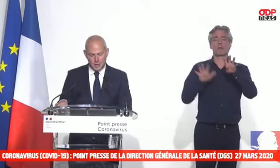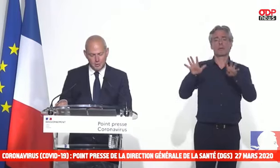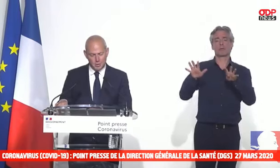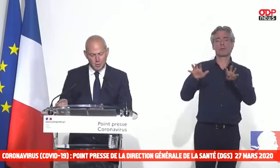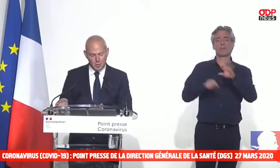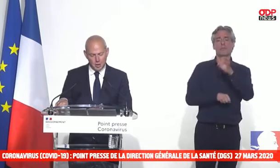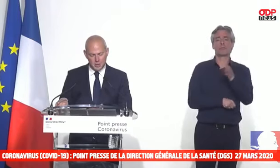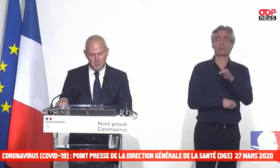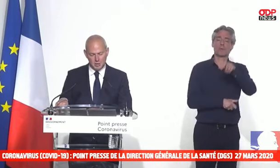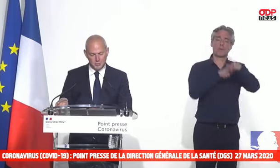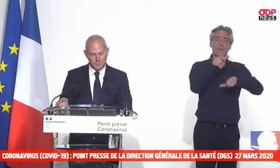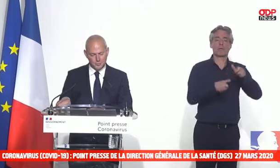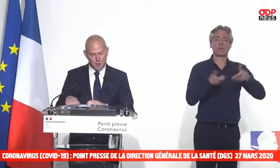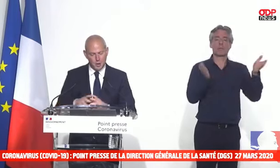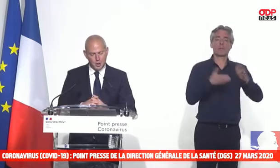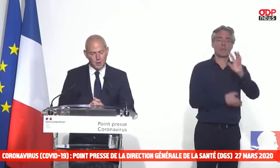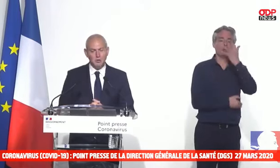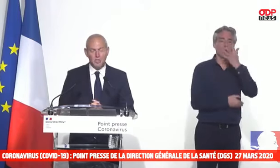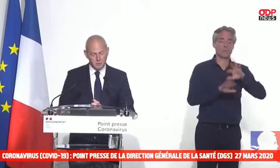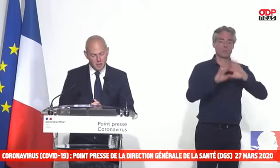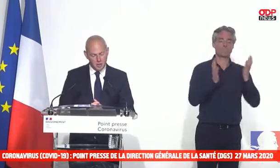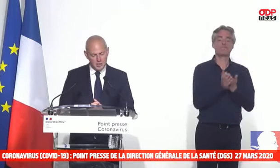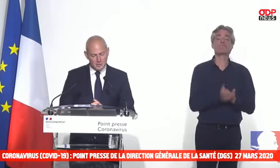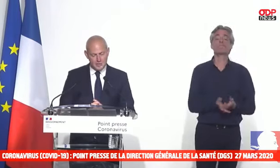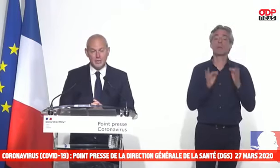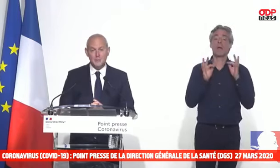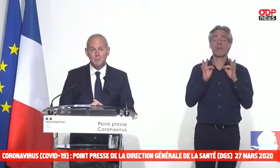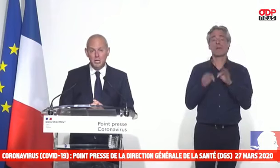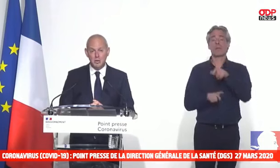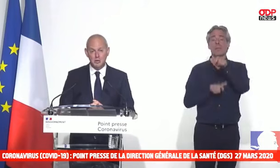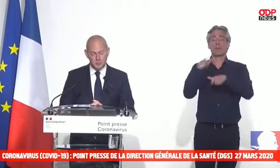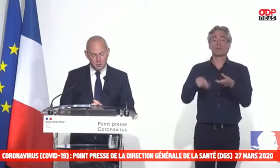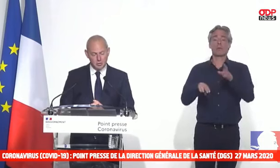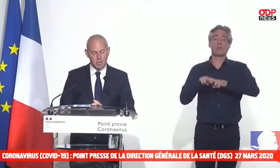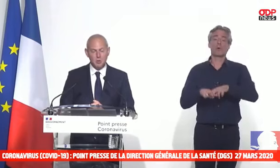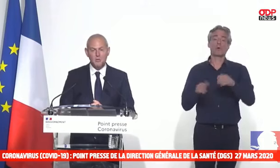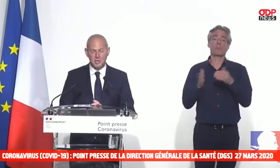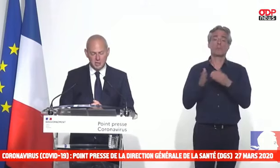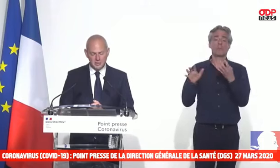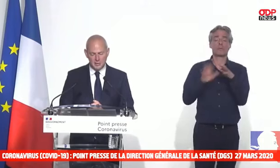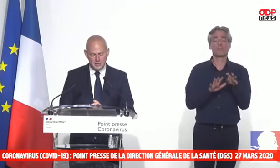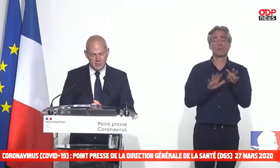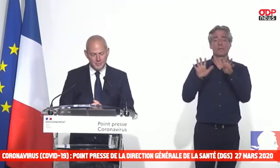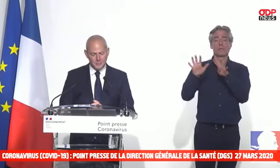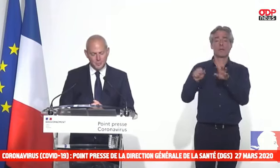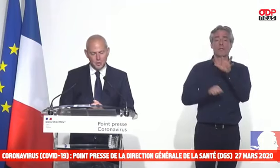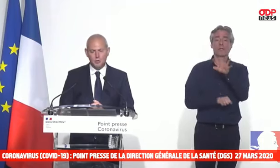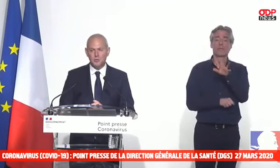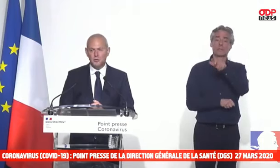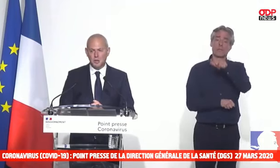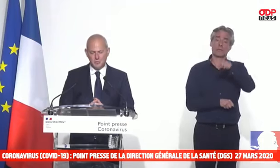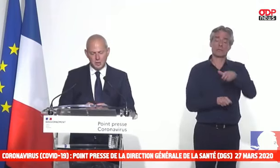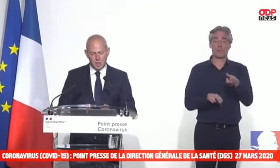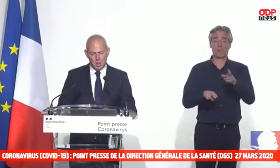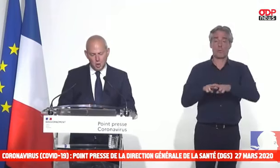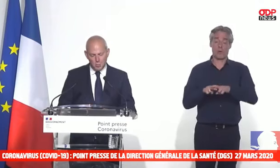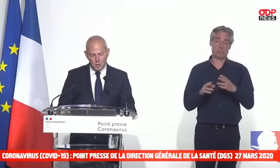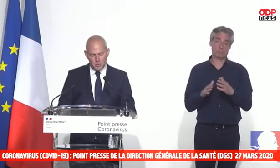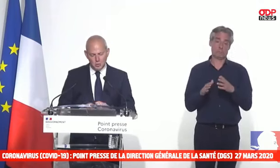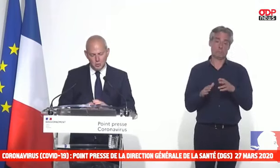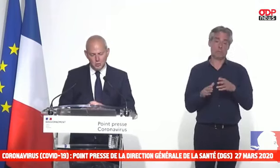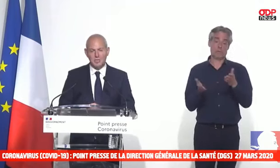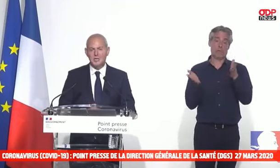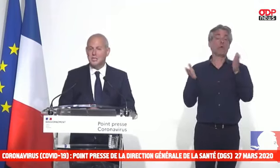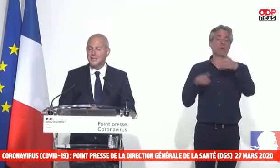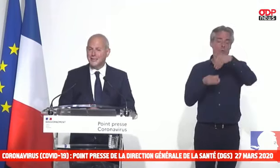des malades en réanimation. En ce qui concerne les décès, 1995 décès sont observés en